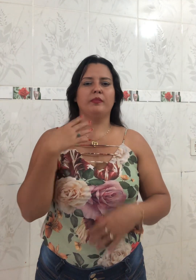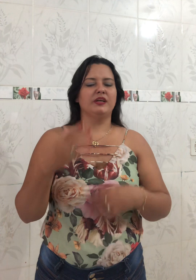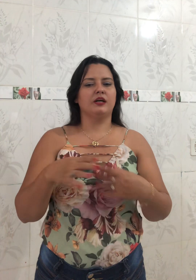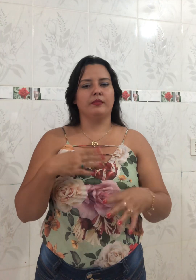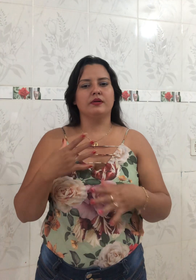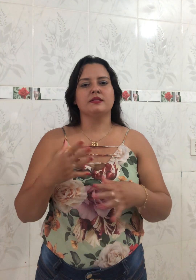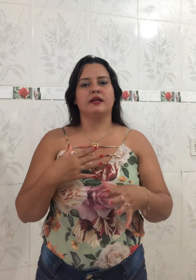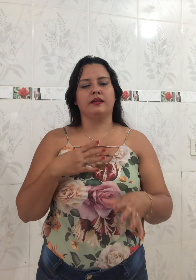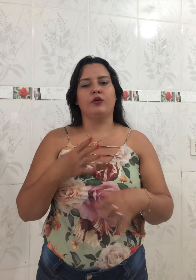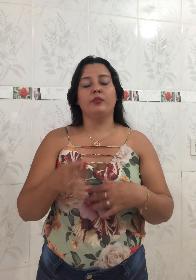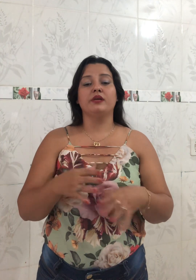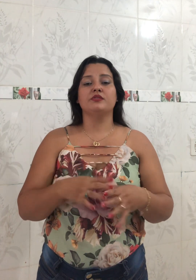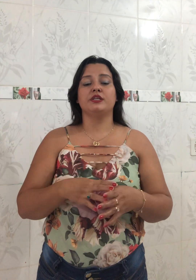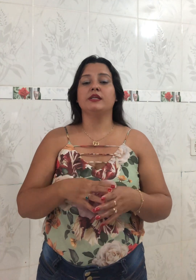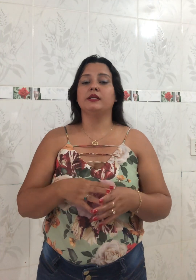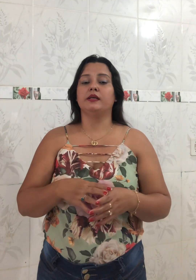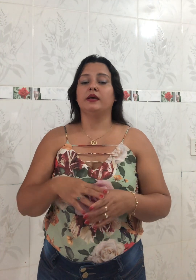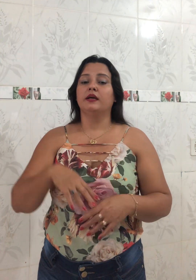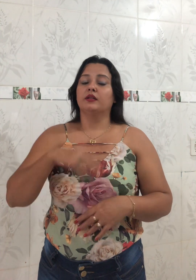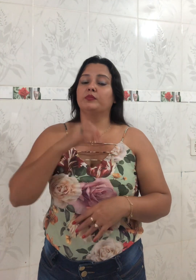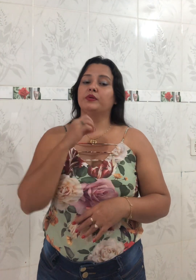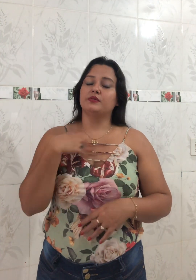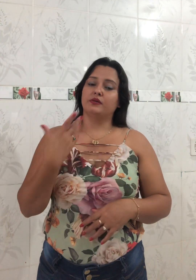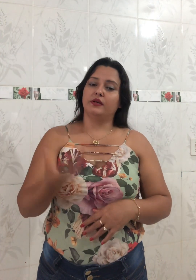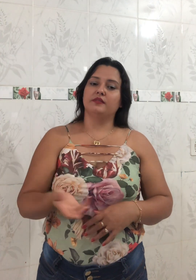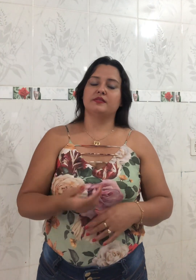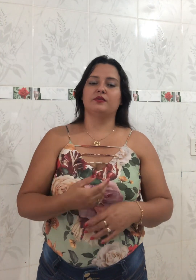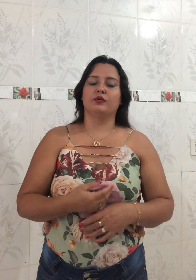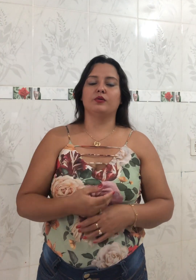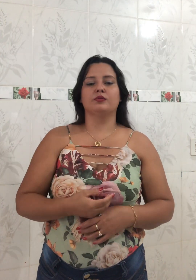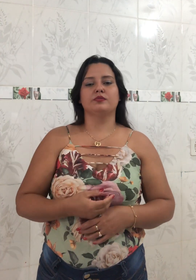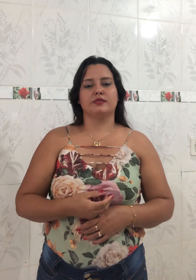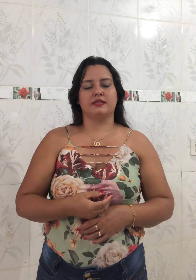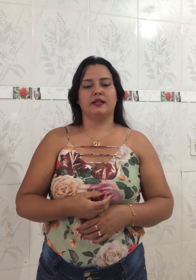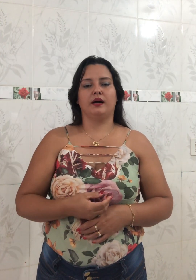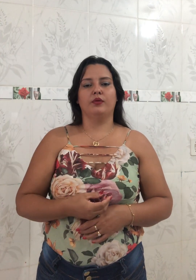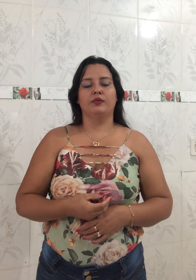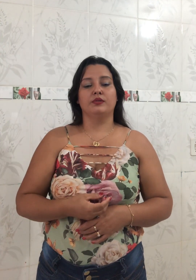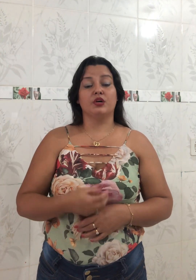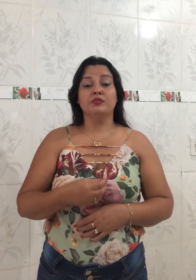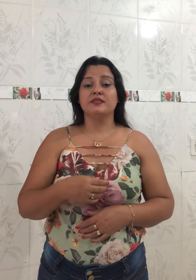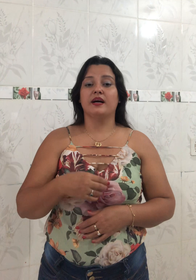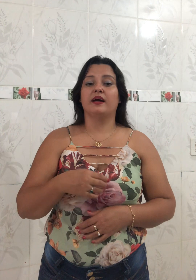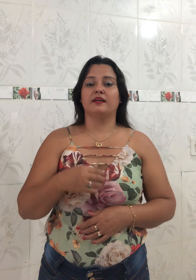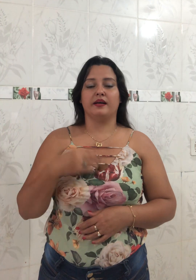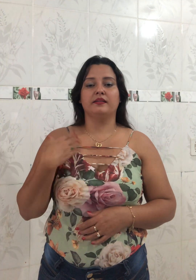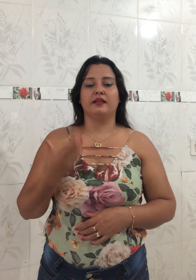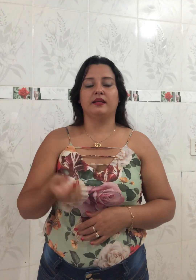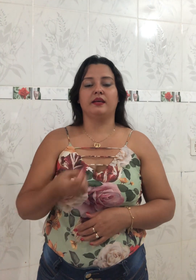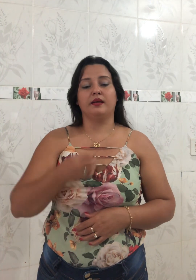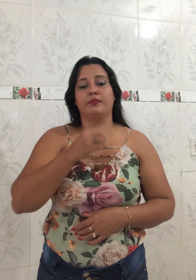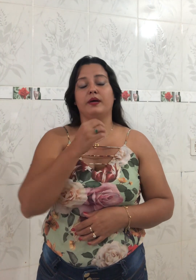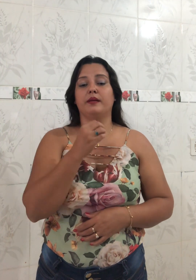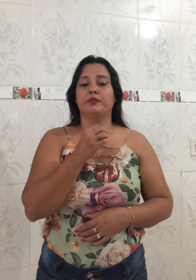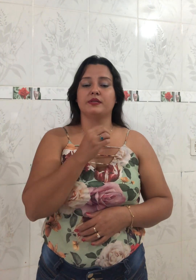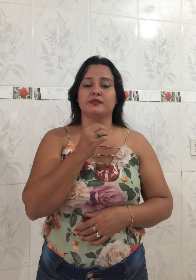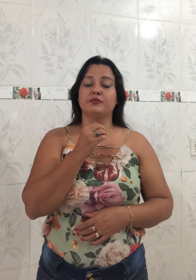geralmente almoço, né, até o meio-dia ali. Então, por isso que ele se tornou o sinal de almoçar, dá a entender que é por esse